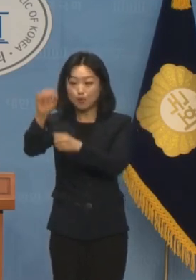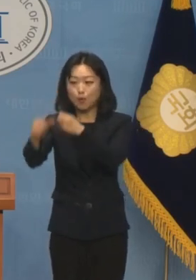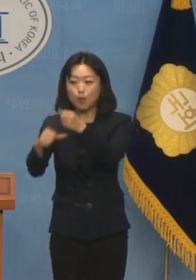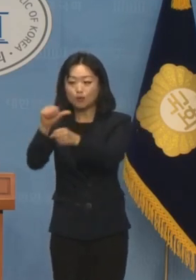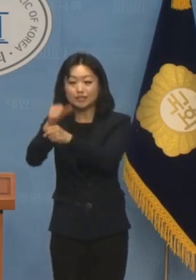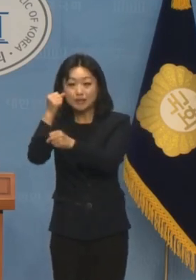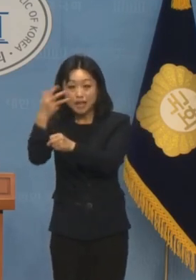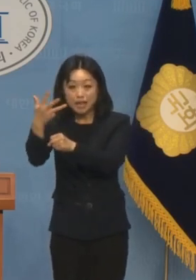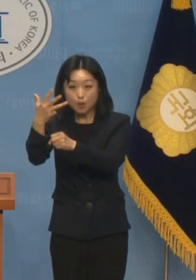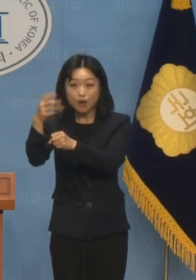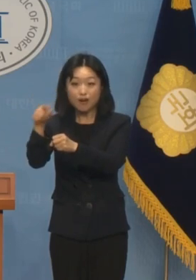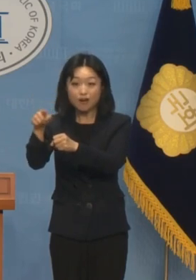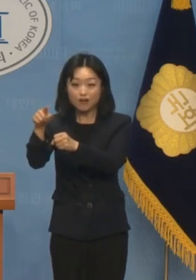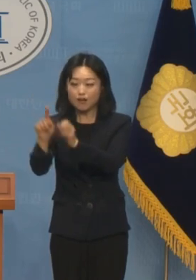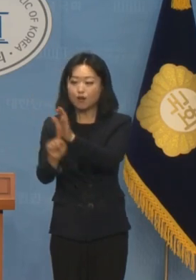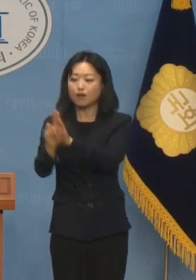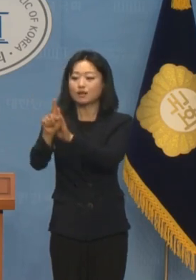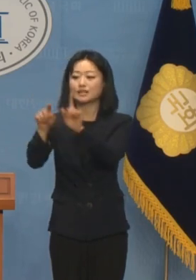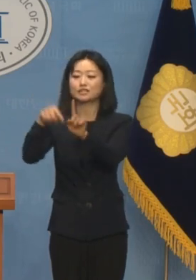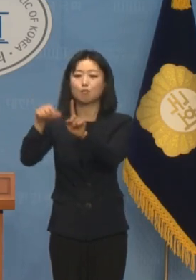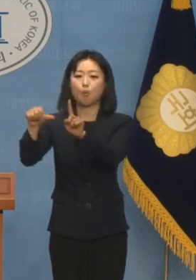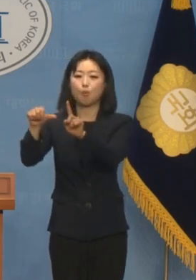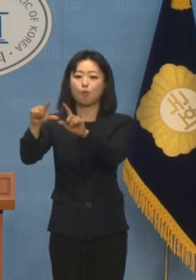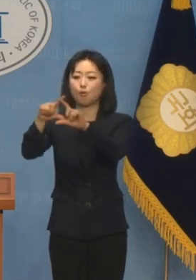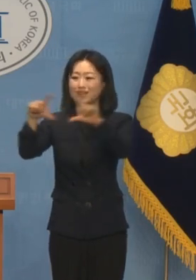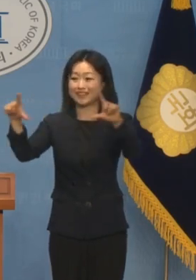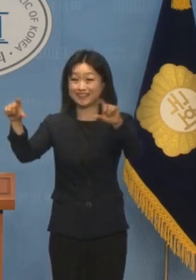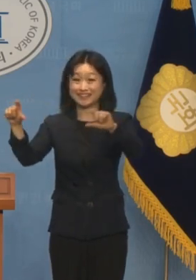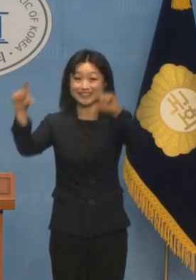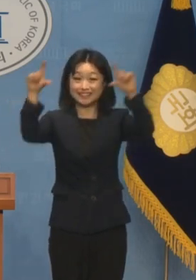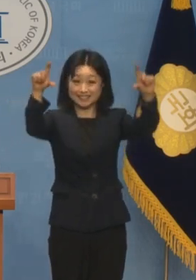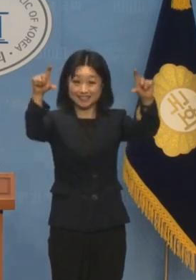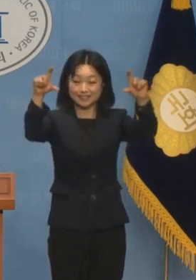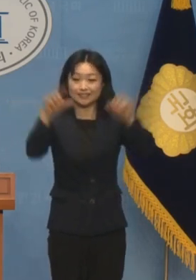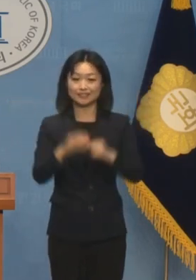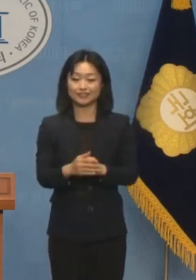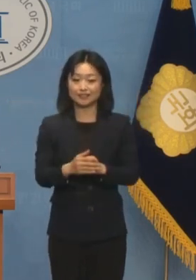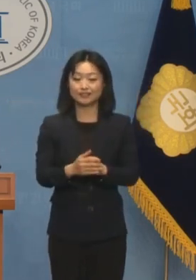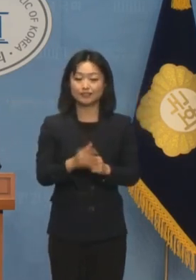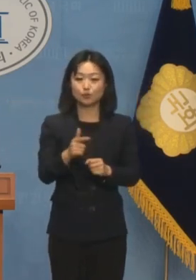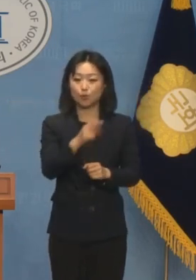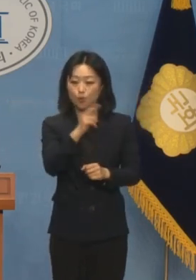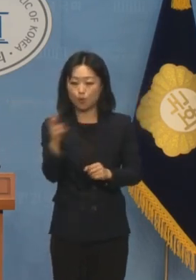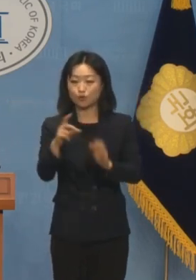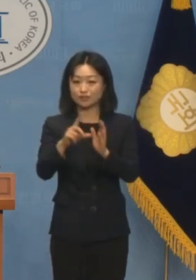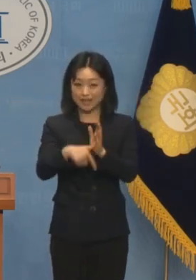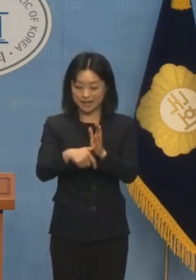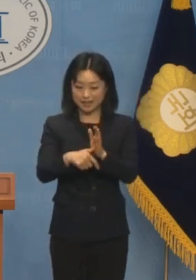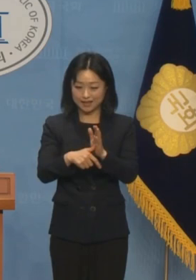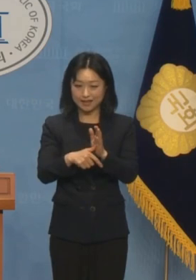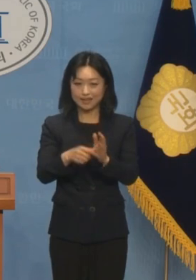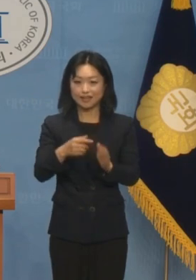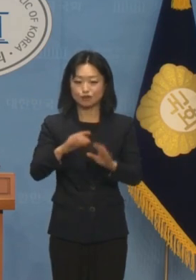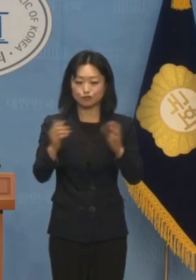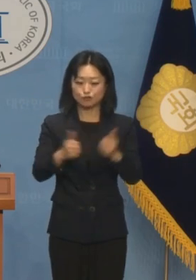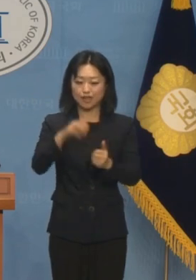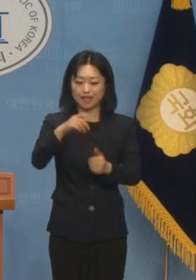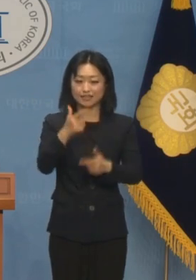표출합니다. 개막식 이후에는 의원회관 후면에서 탄소 중립 실천 기념 식수를 진행할